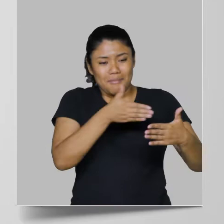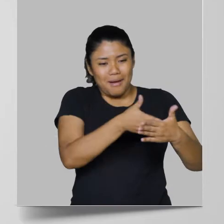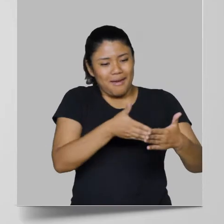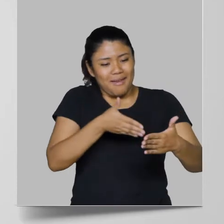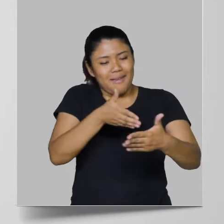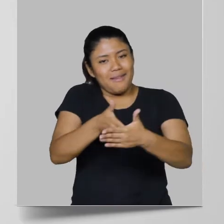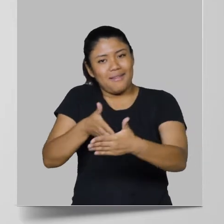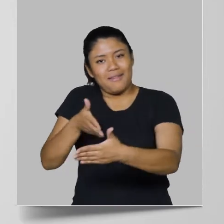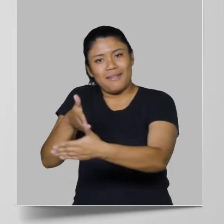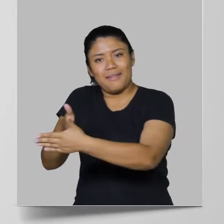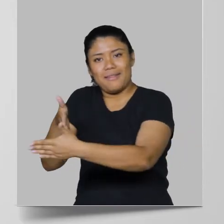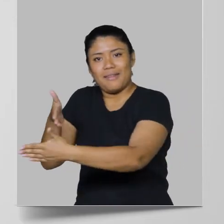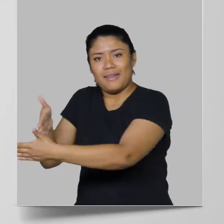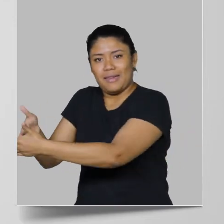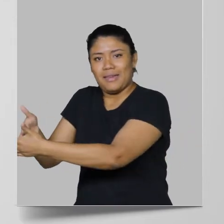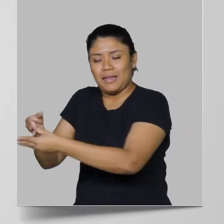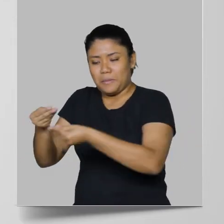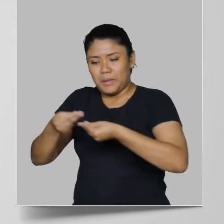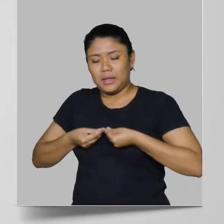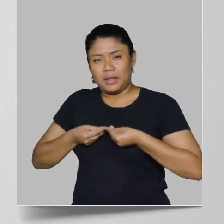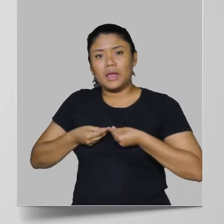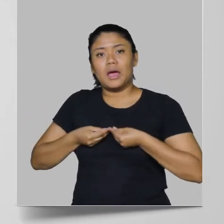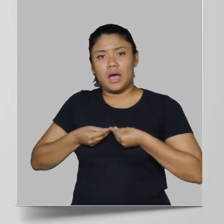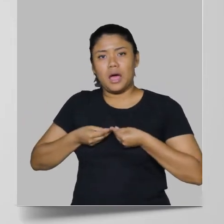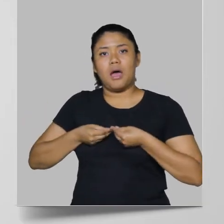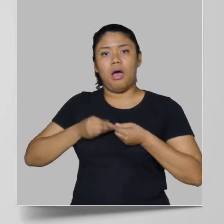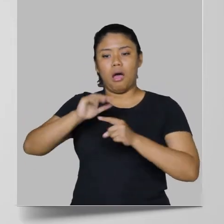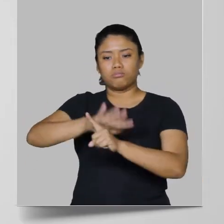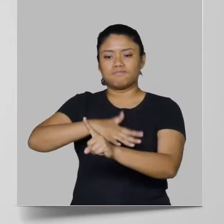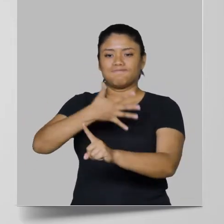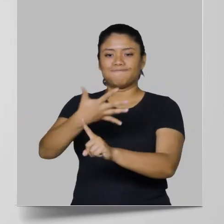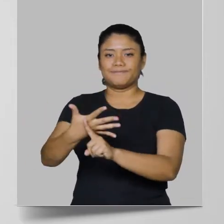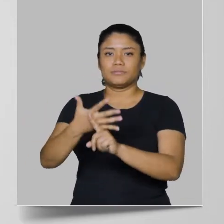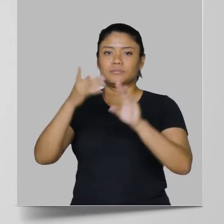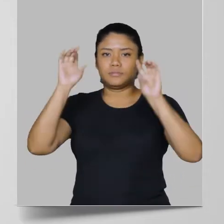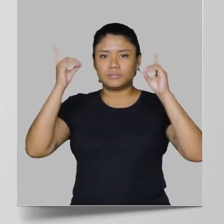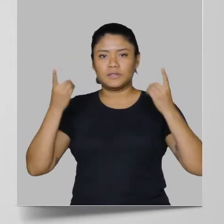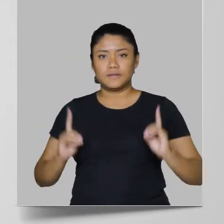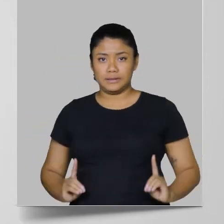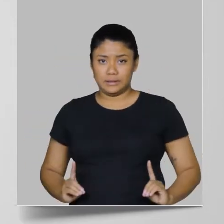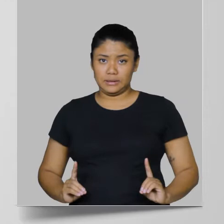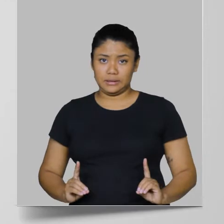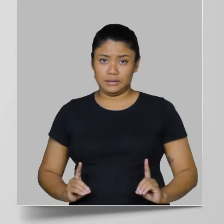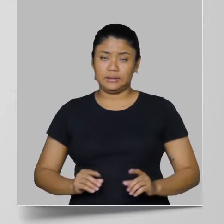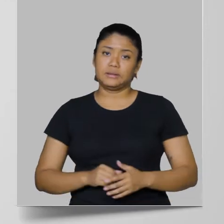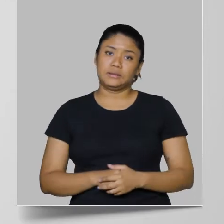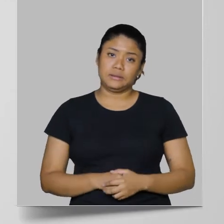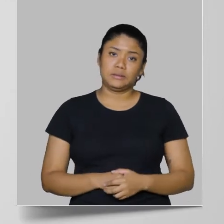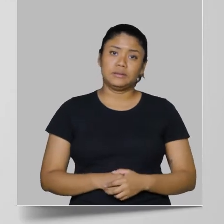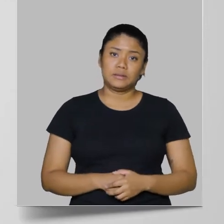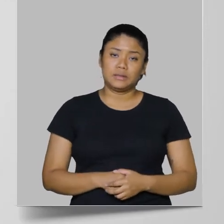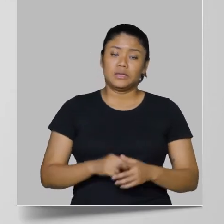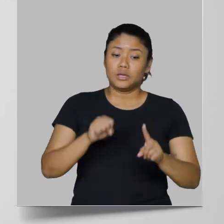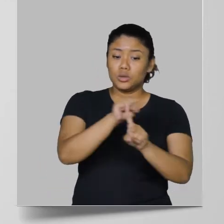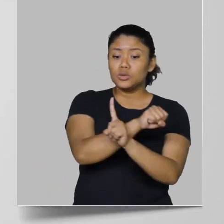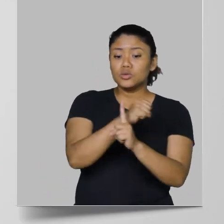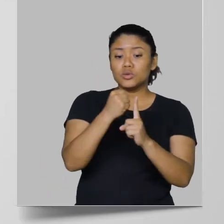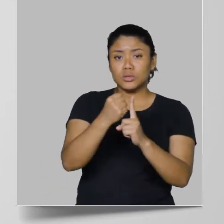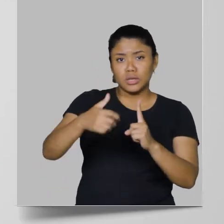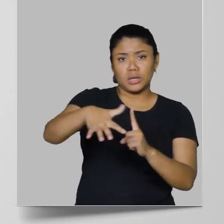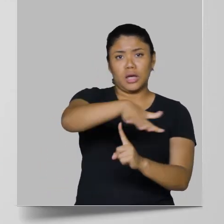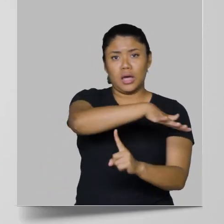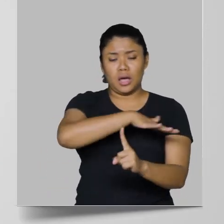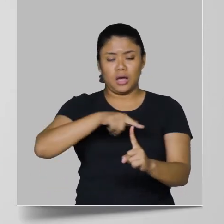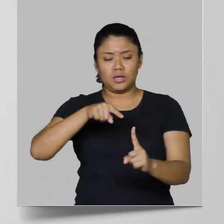gente ainda mais deficiente. E à medida que a sociedade vai avaliando isso e percebendo que